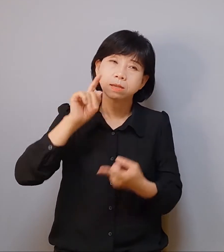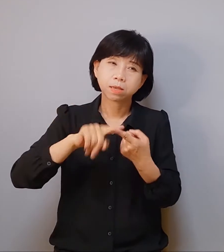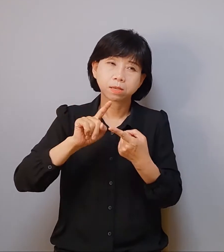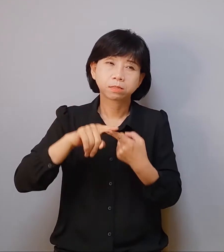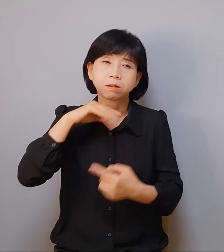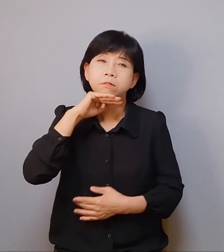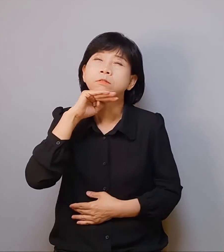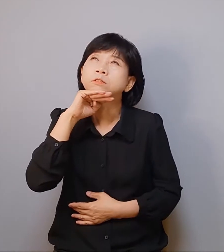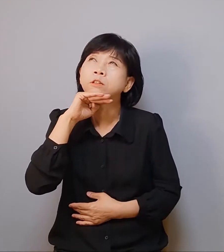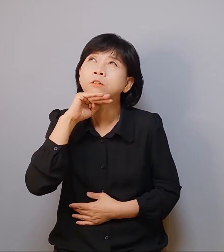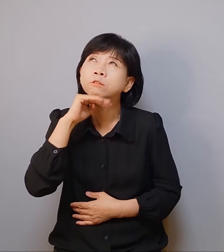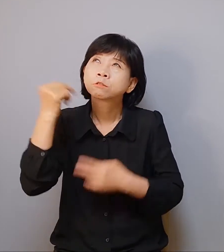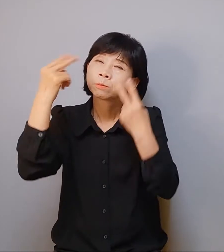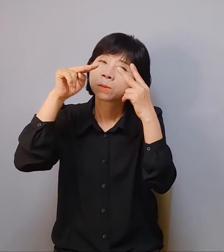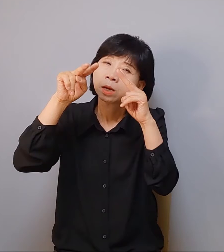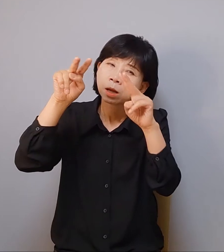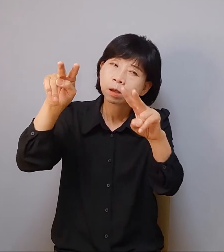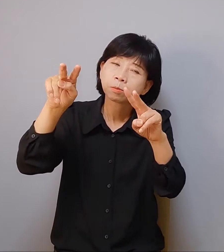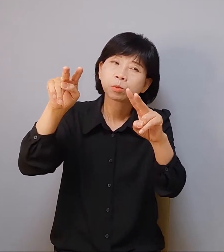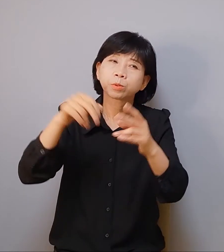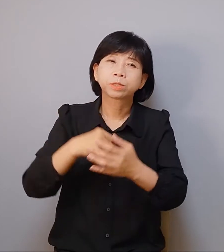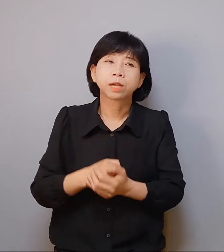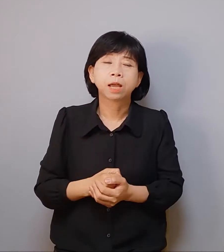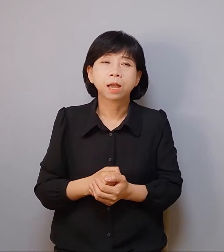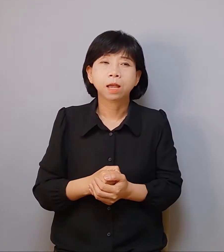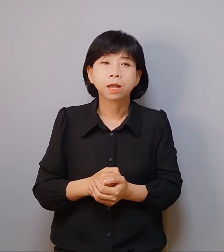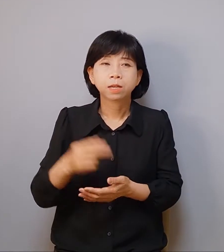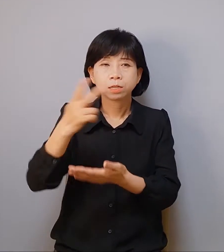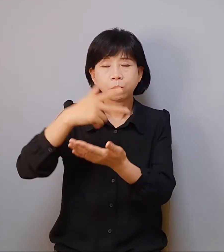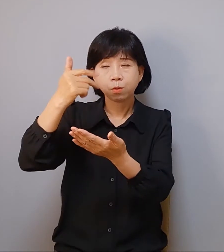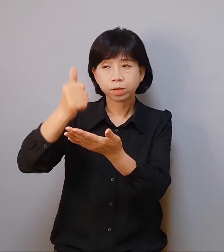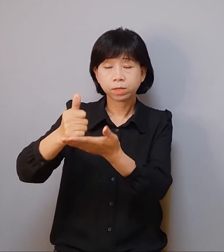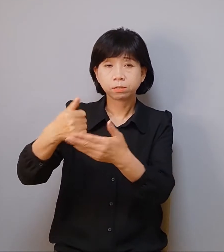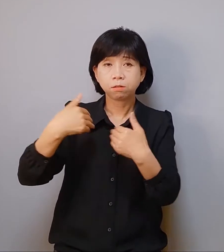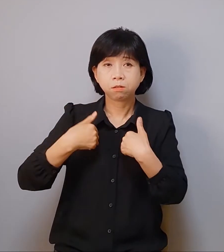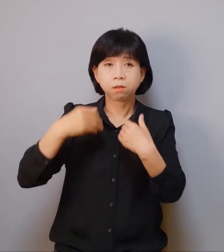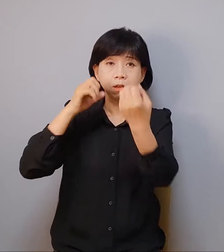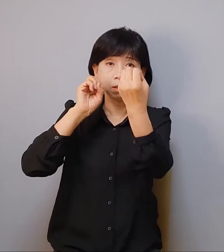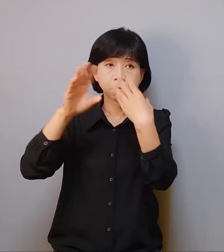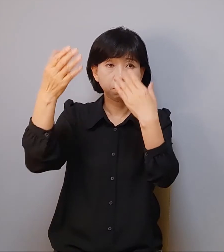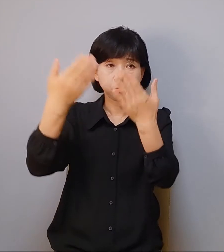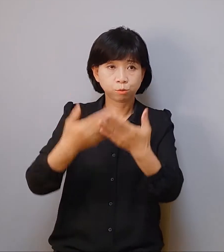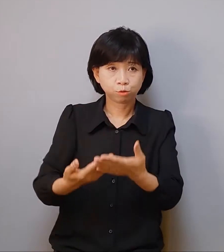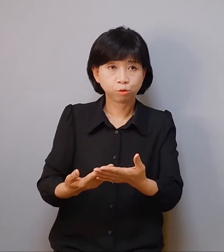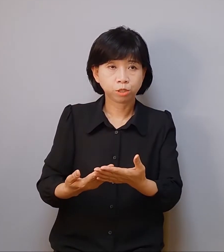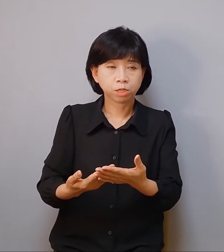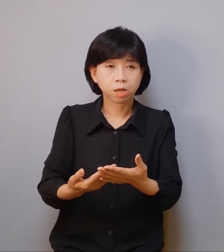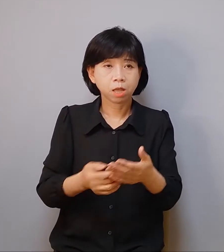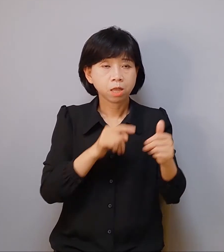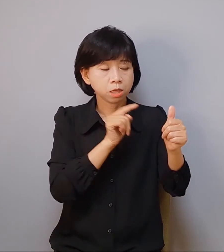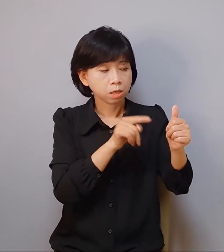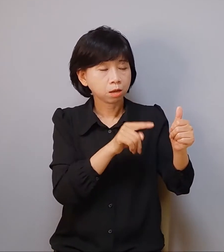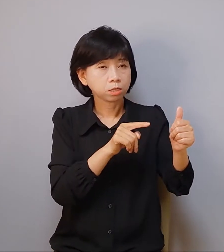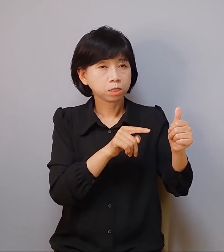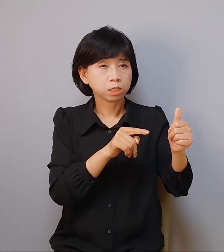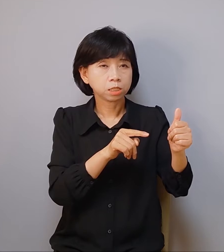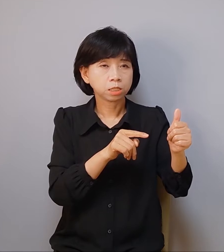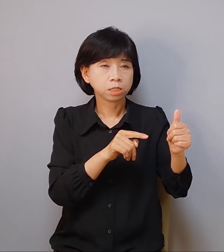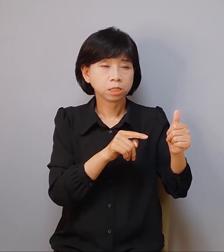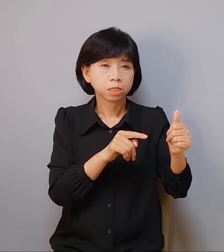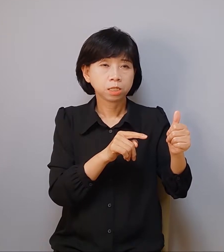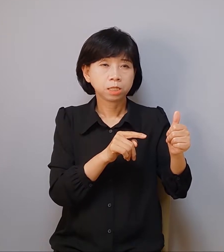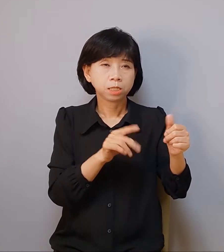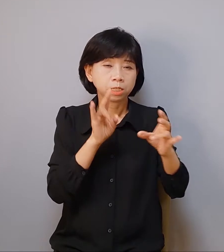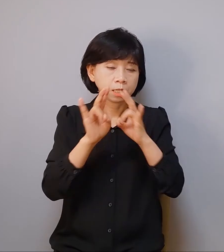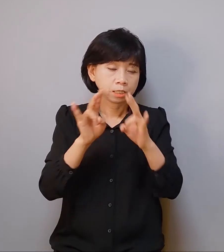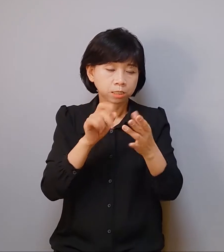어떻게 대답하실는지 보리라 하였더니 여호와께서 내게 대답하여 이르시되 너는 이 묵시를 기록하여